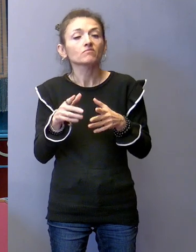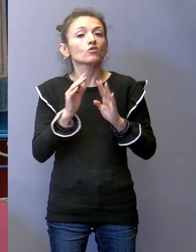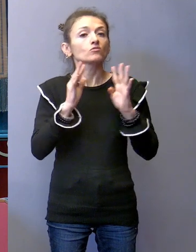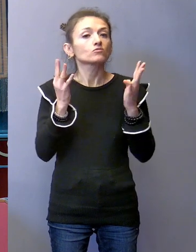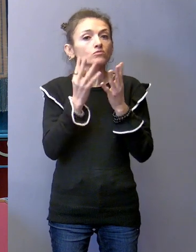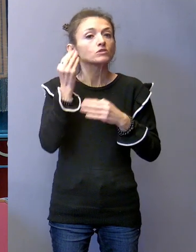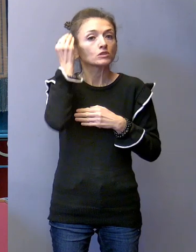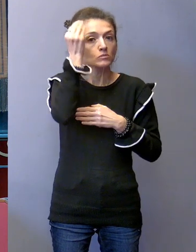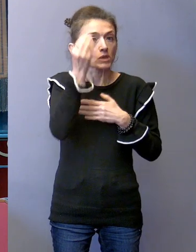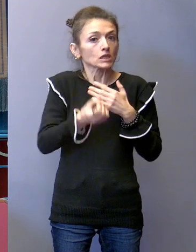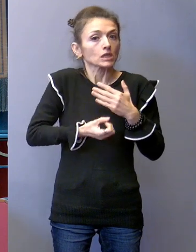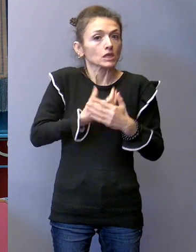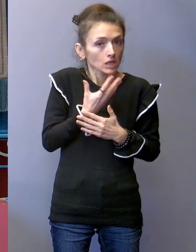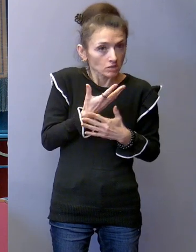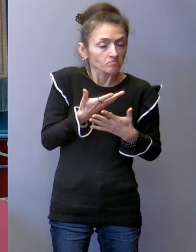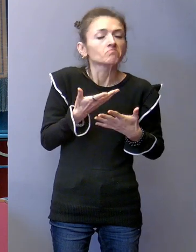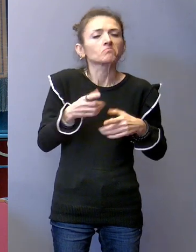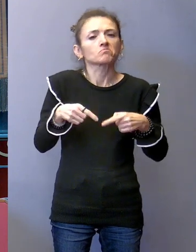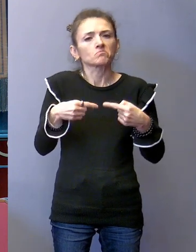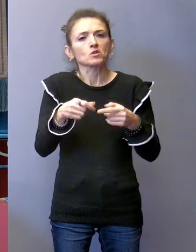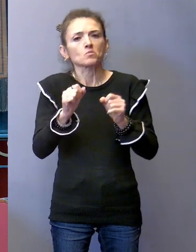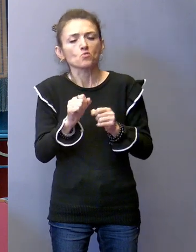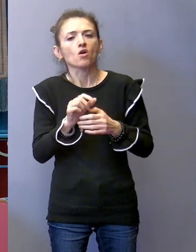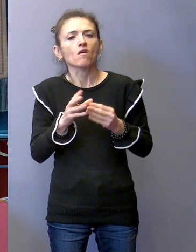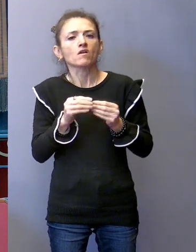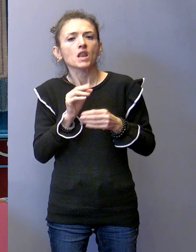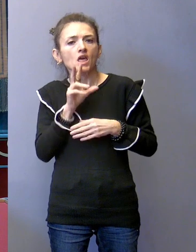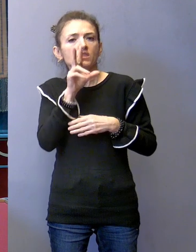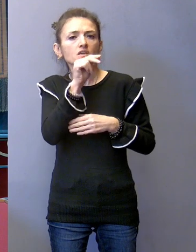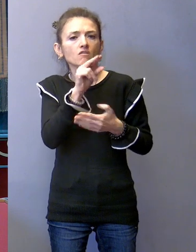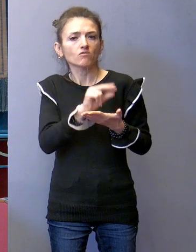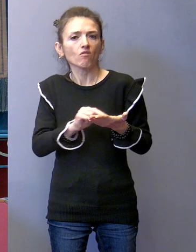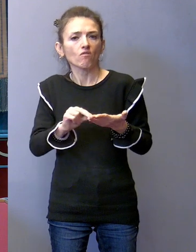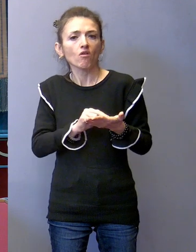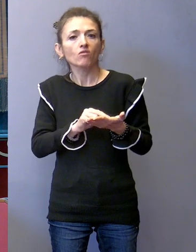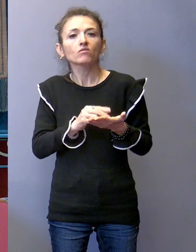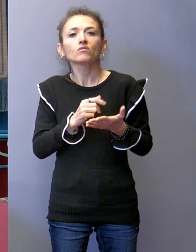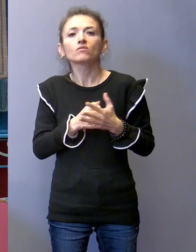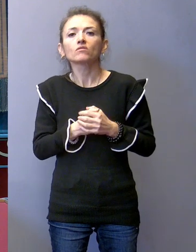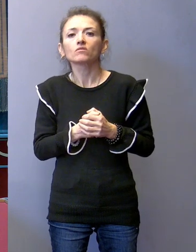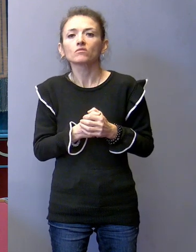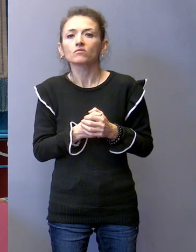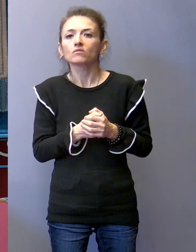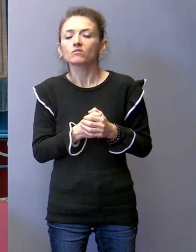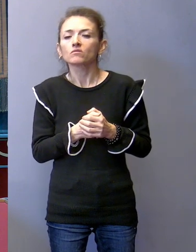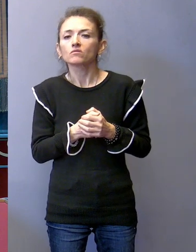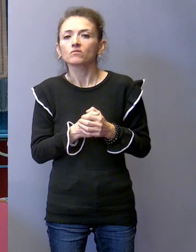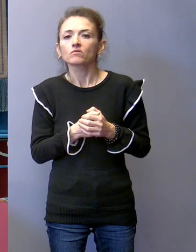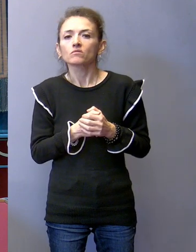parere della giunta andremo in dichiarazione di voto Quindi se c'è qualcuno che vuole intervenire prego